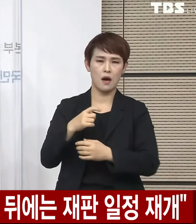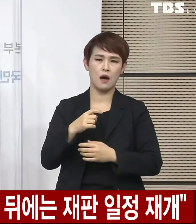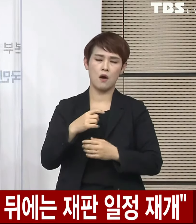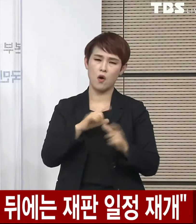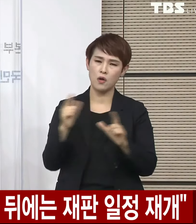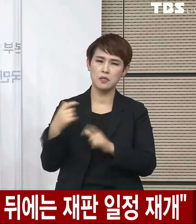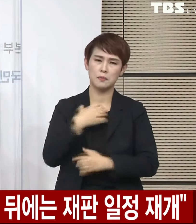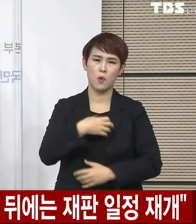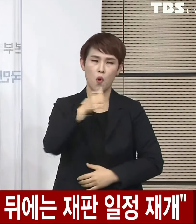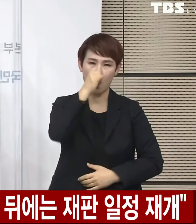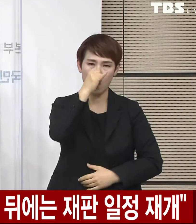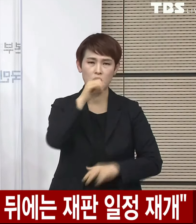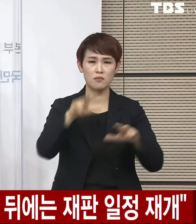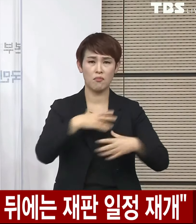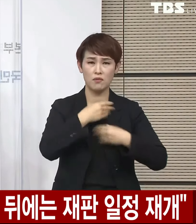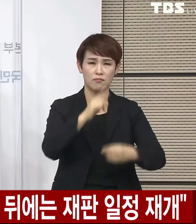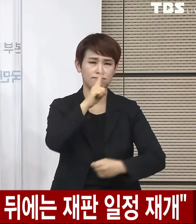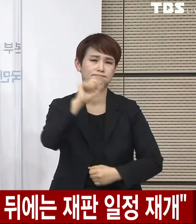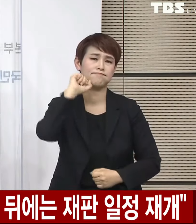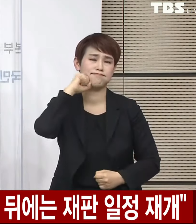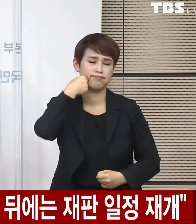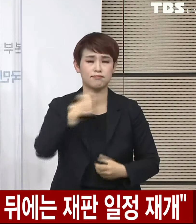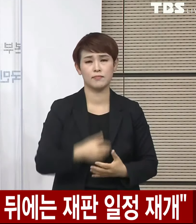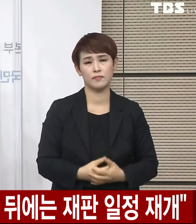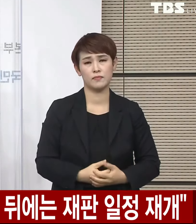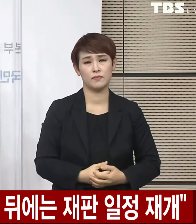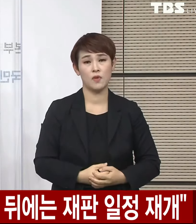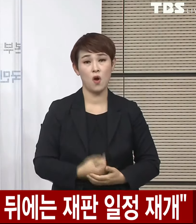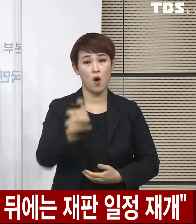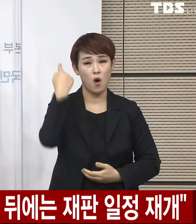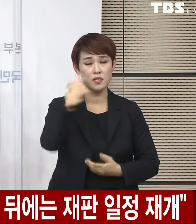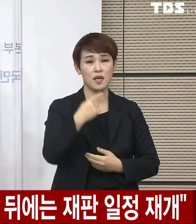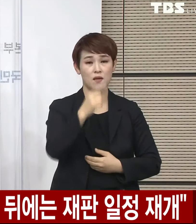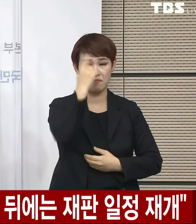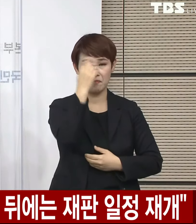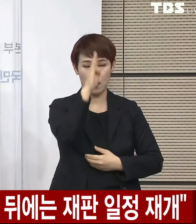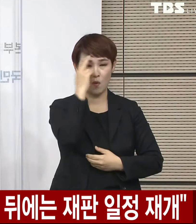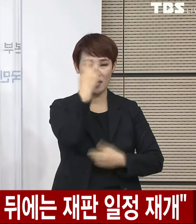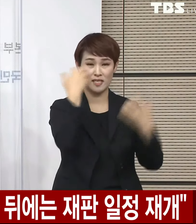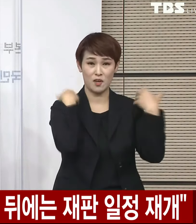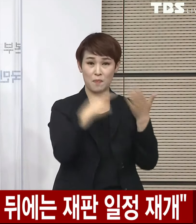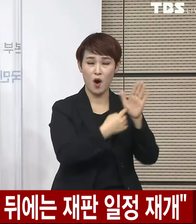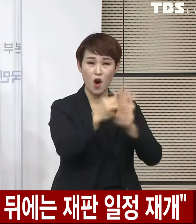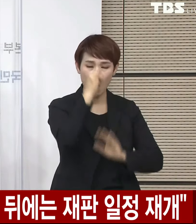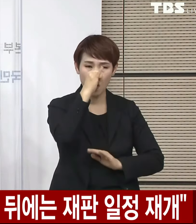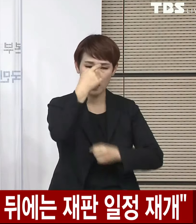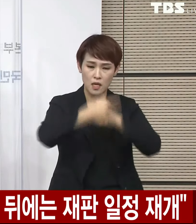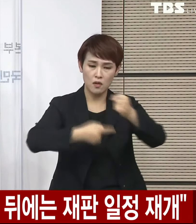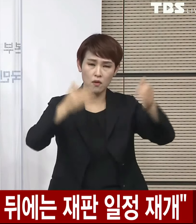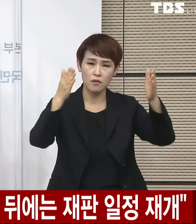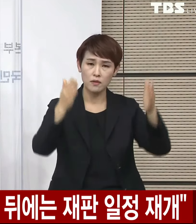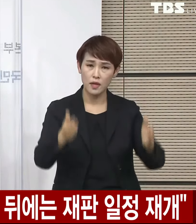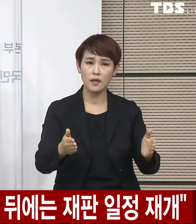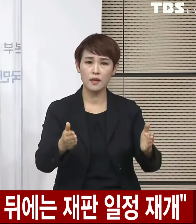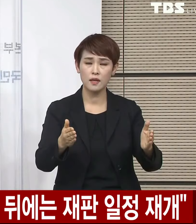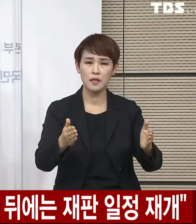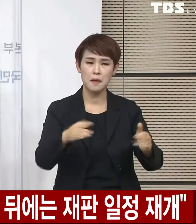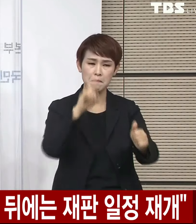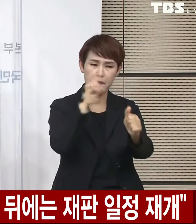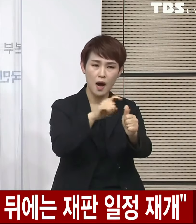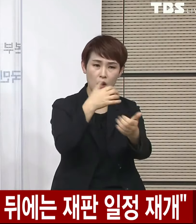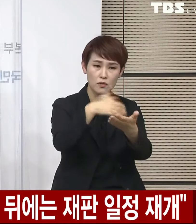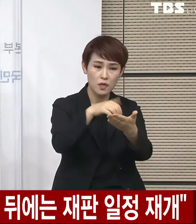안전한 사항은 아닙니다. 어제 방대본에서 밝혔듯이 지난 1년간 발생한